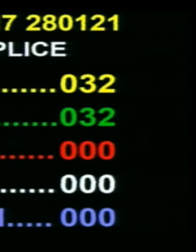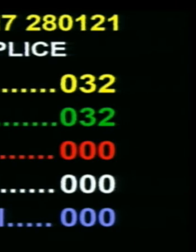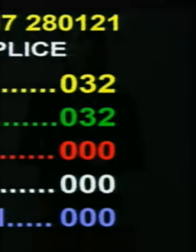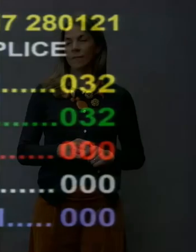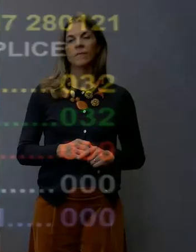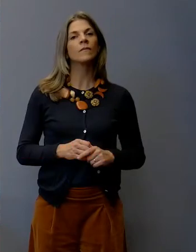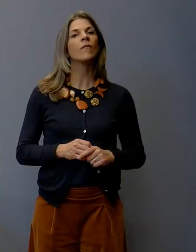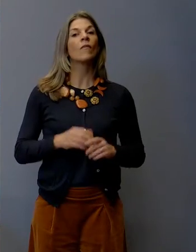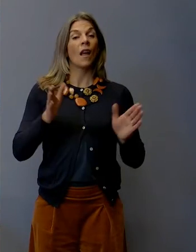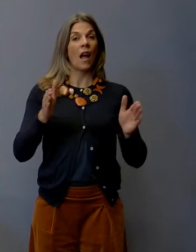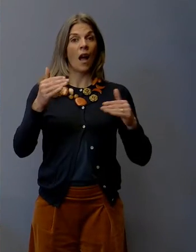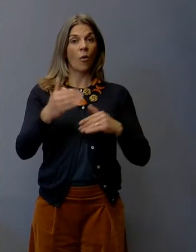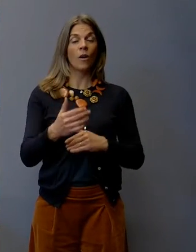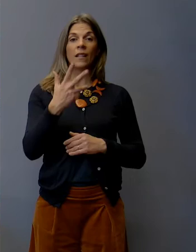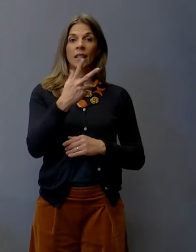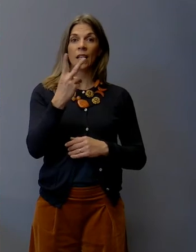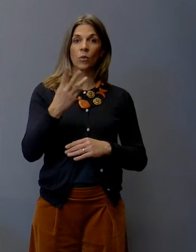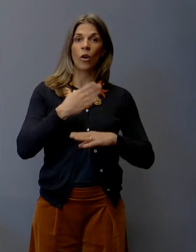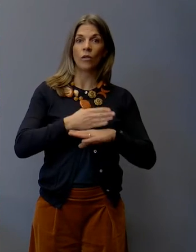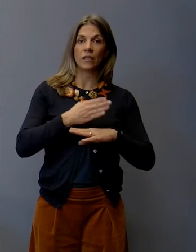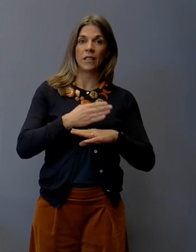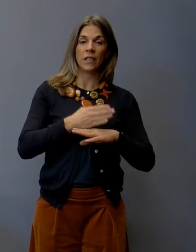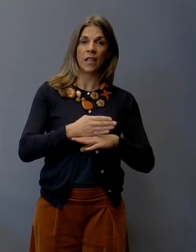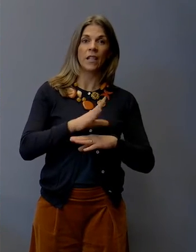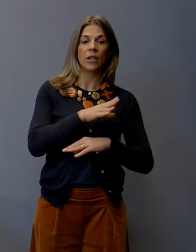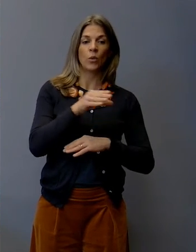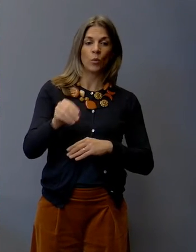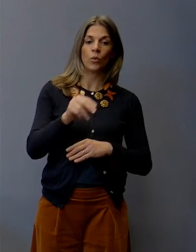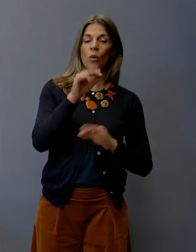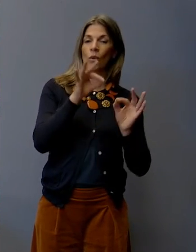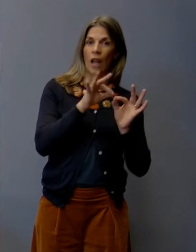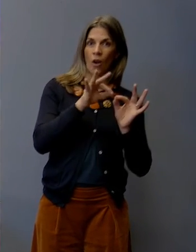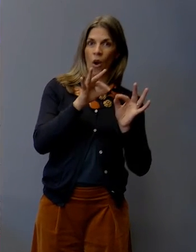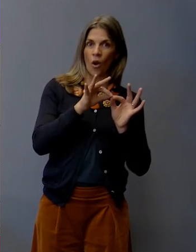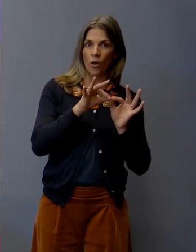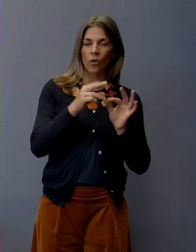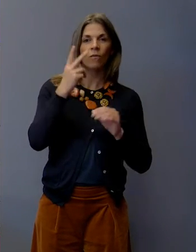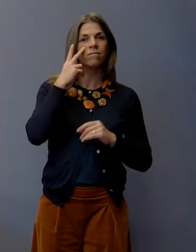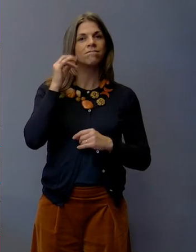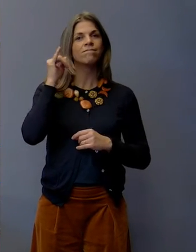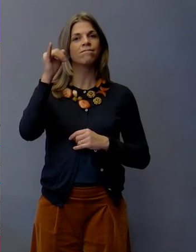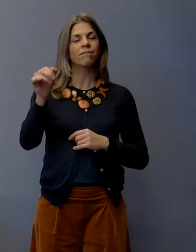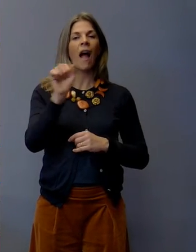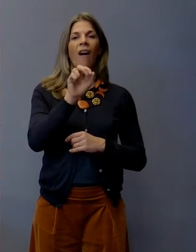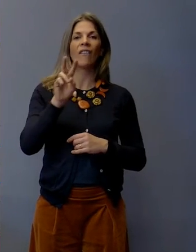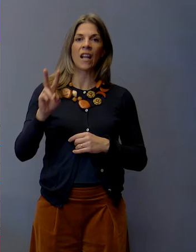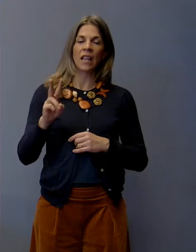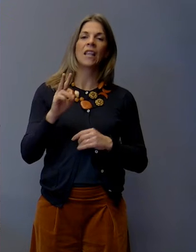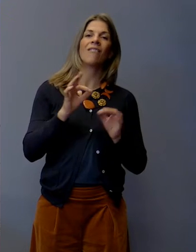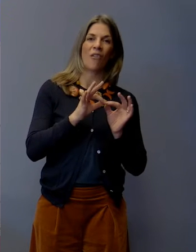in aula 32 consiglieri votanti favorevolmente consigliere avvenente a voler